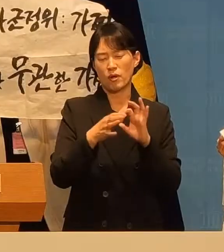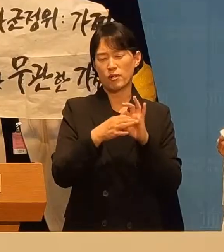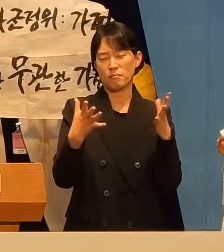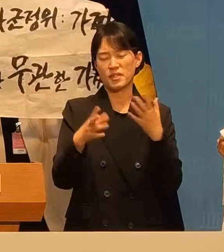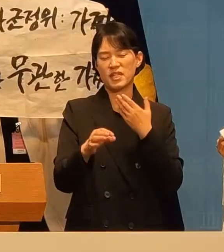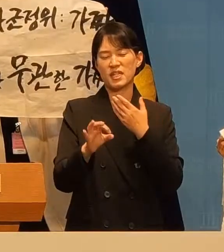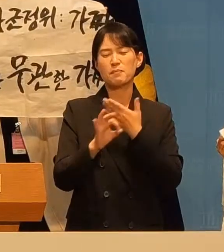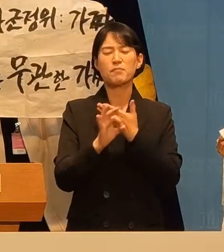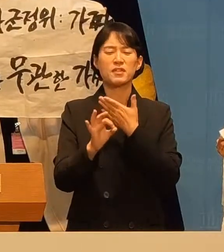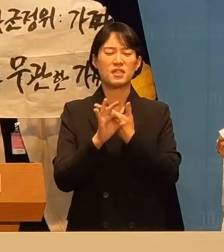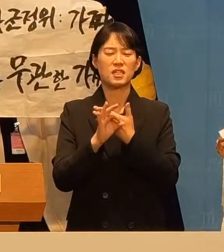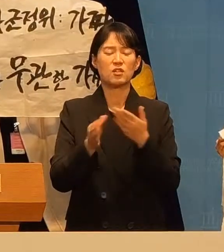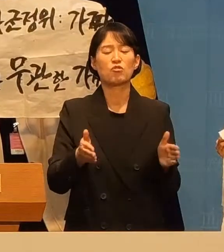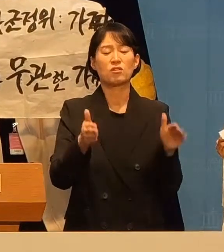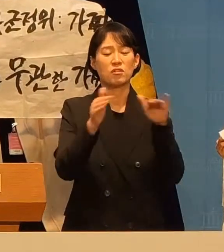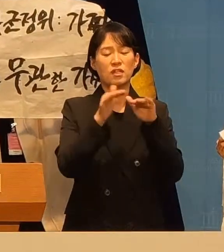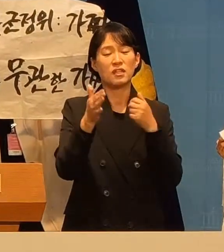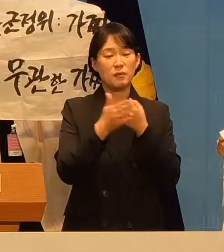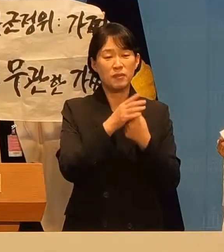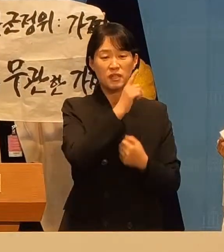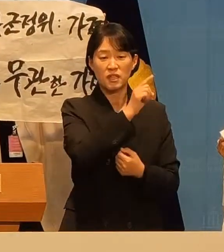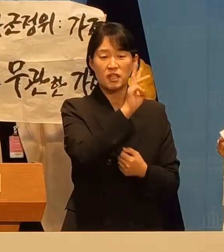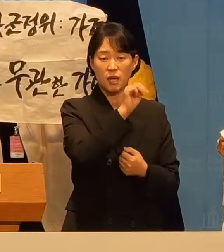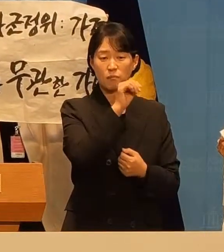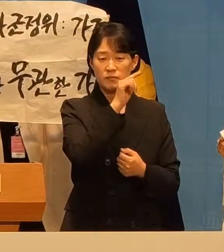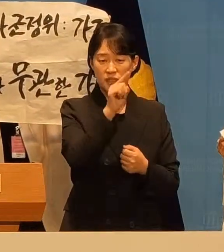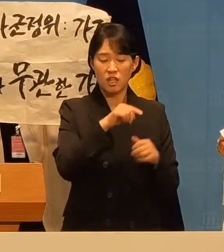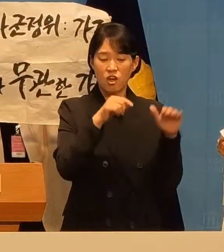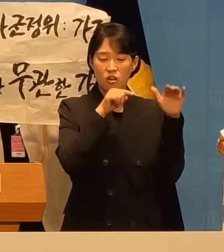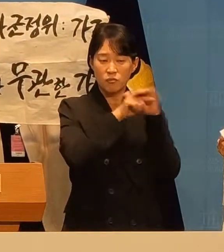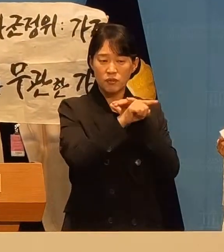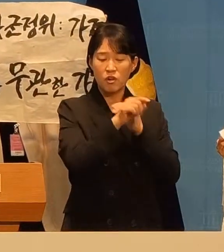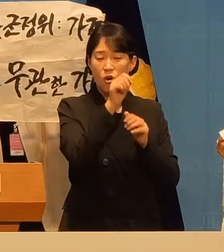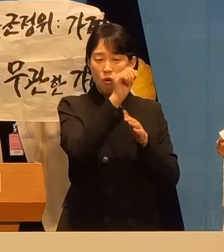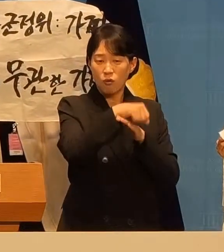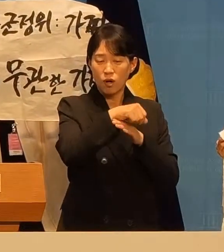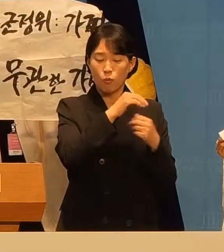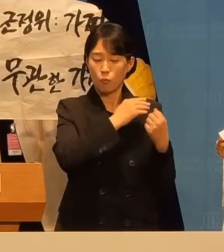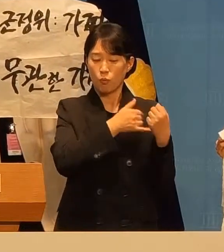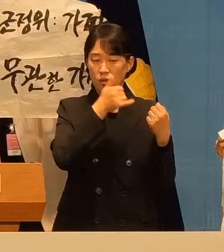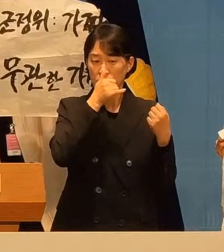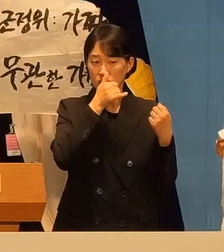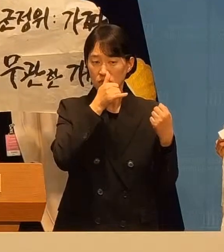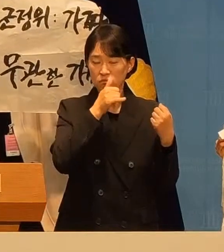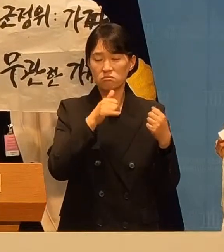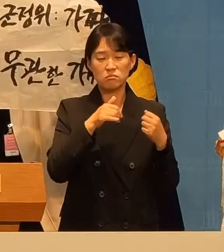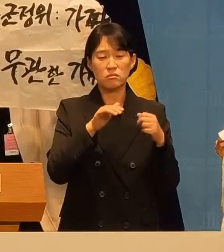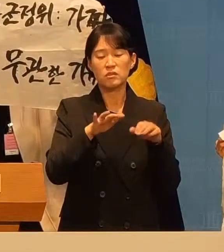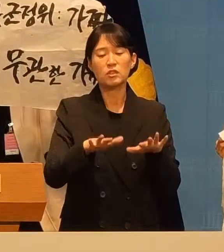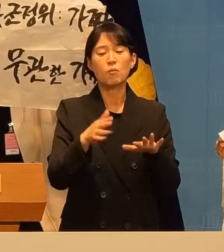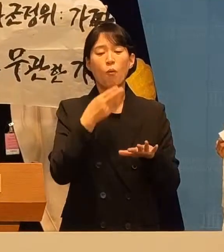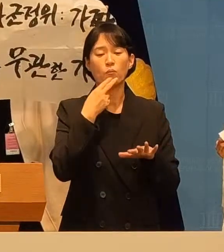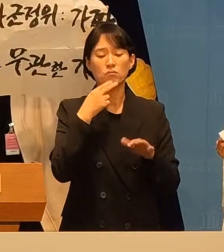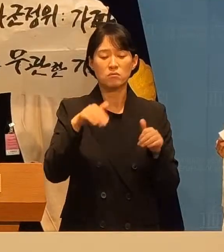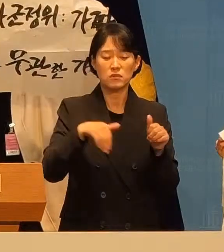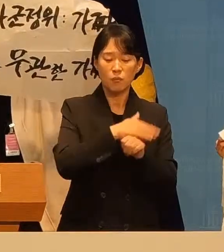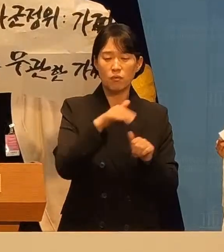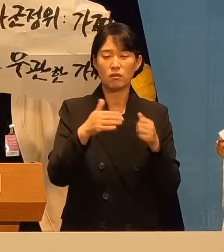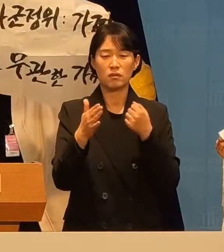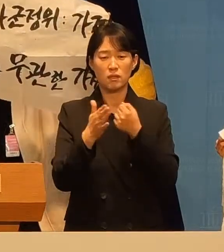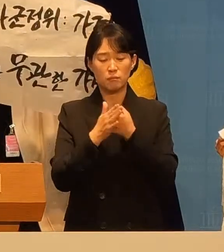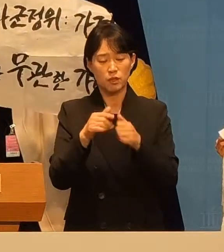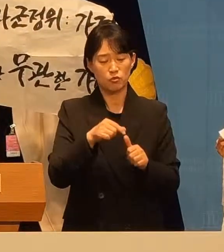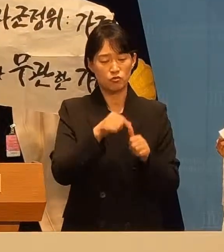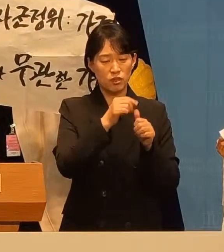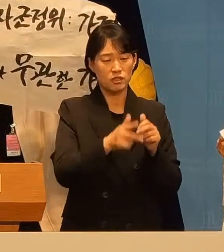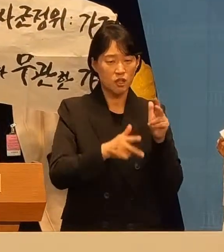임의기구에 불과하다. 따라서 비무장지대 출입 허가권을 갖는 군정위가 없는 상황에서 인사행정과 구제사업